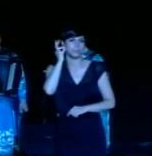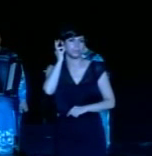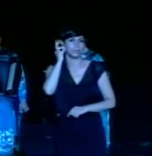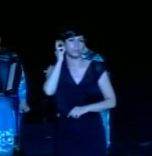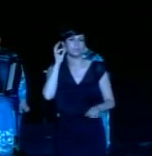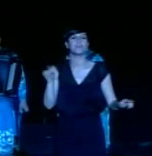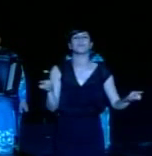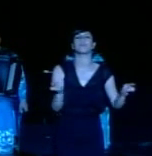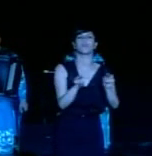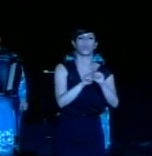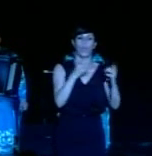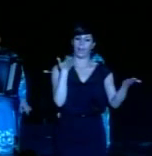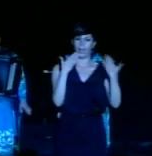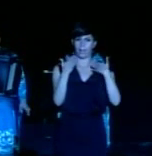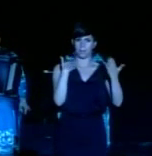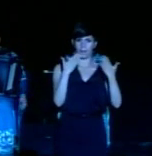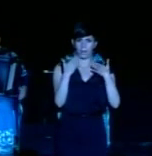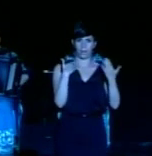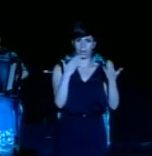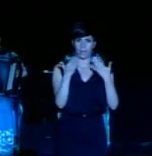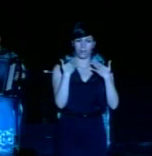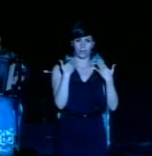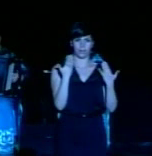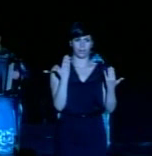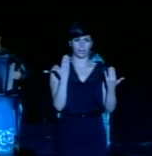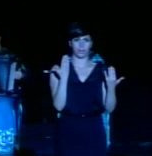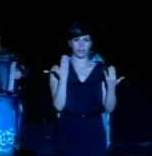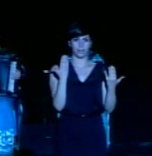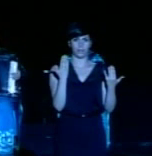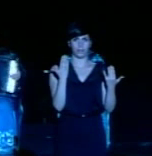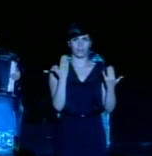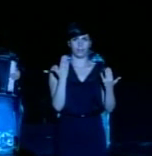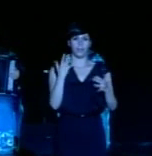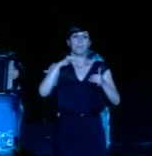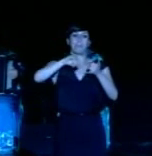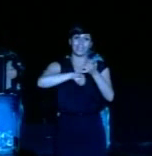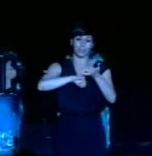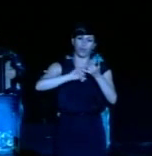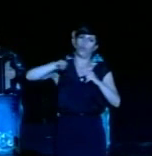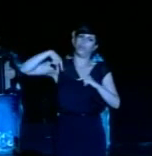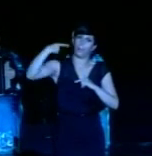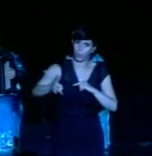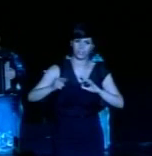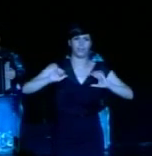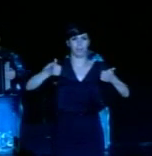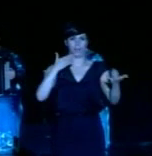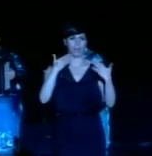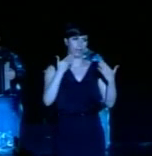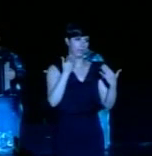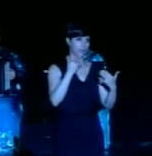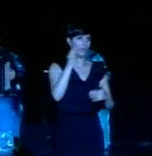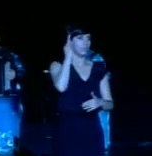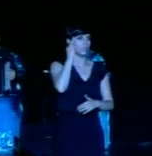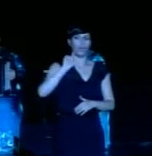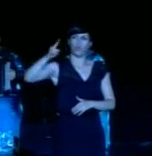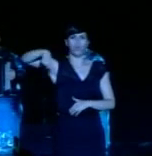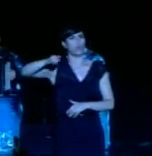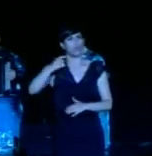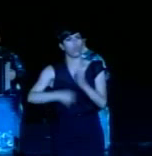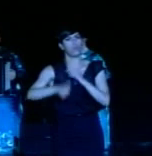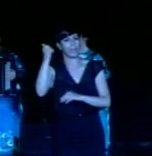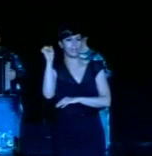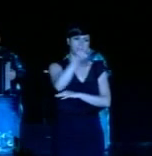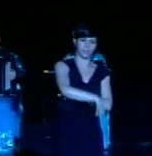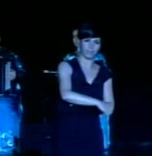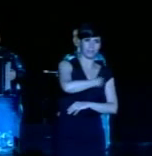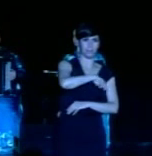no podían entablar conversación hasta después de matrimoniar. Eran todavía más duros que nosotros, querías pues sí.